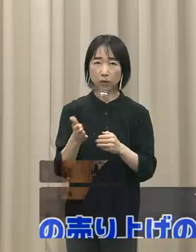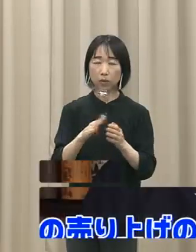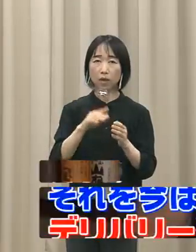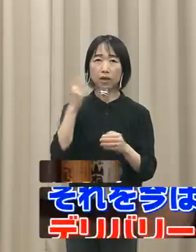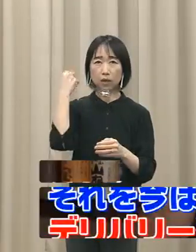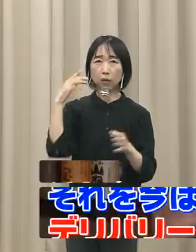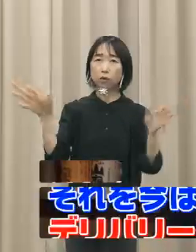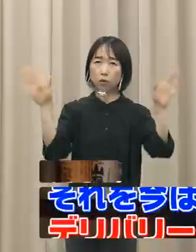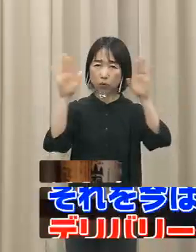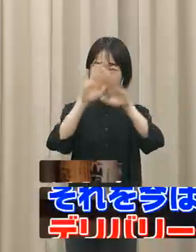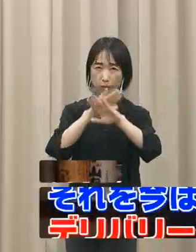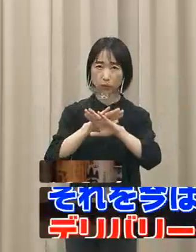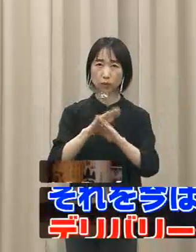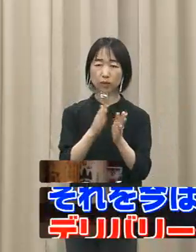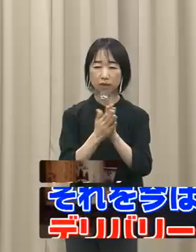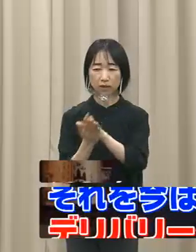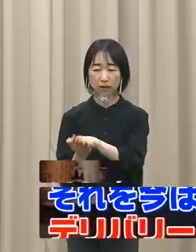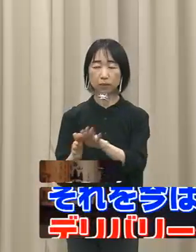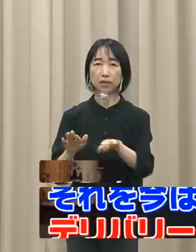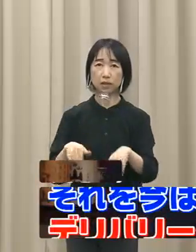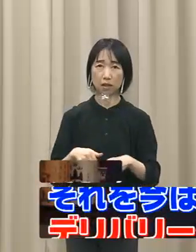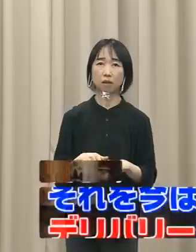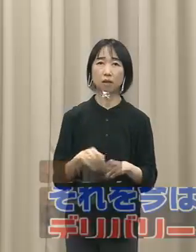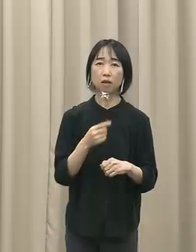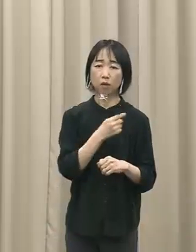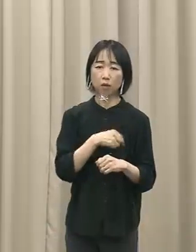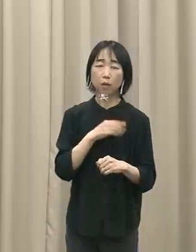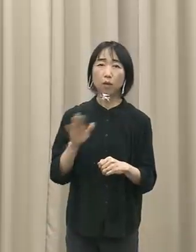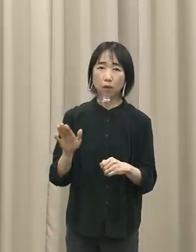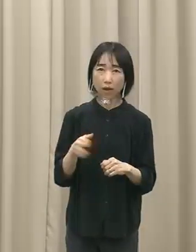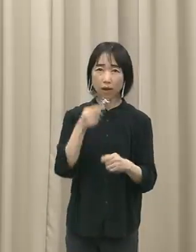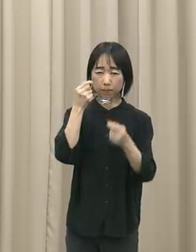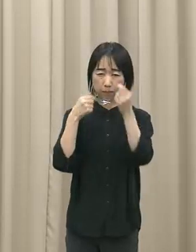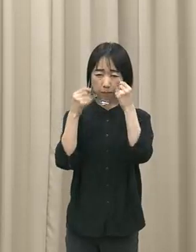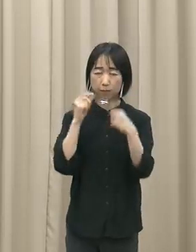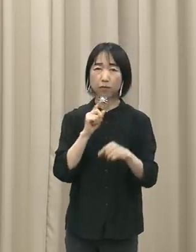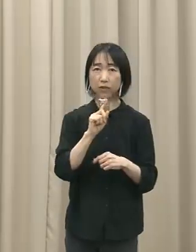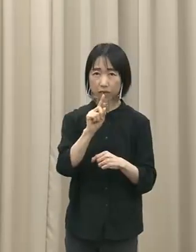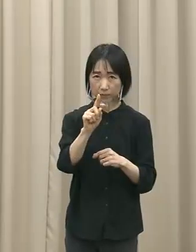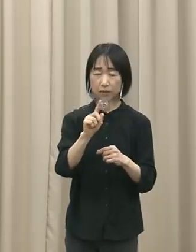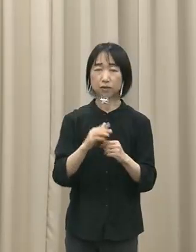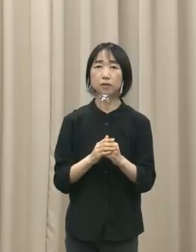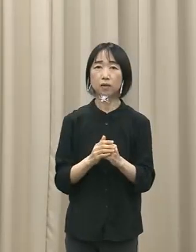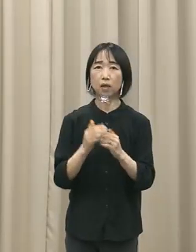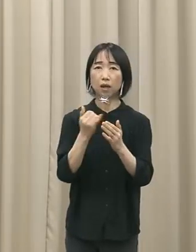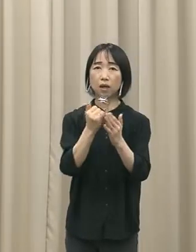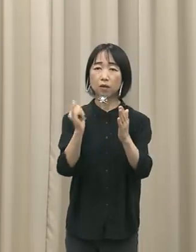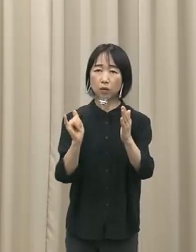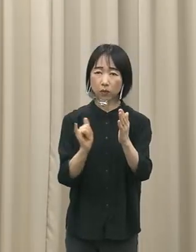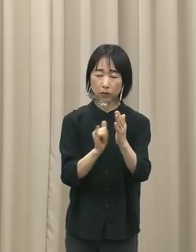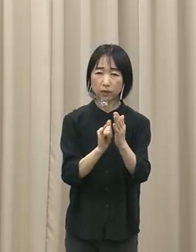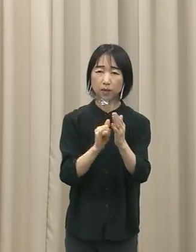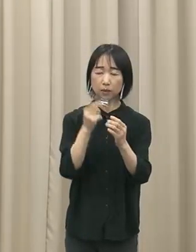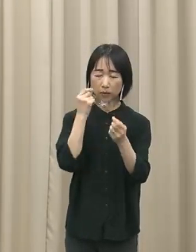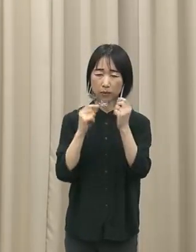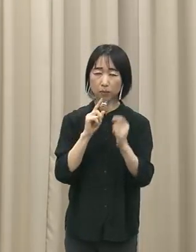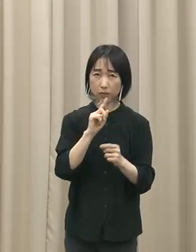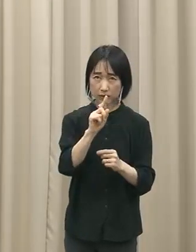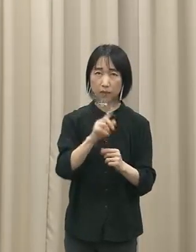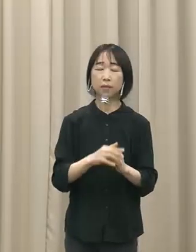亡くなりになりました。心よりお悼み申し上げますとともに、ご遺族の皆様にお悔やみを申し上げます